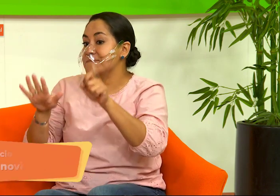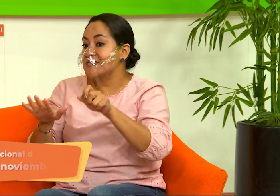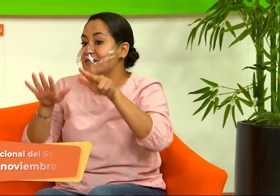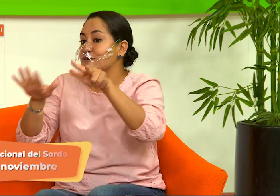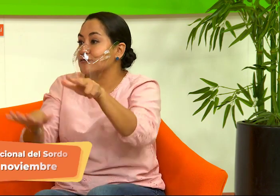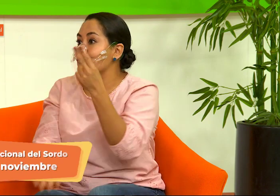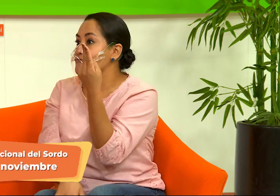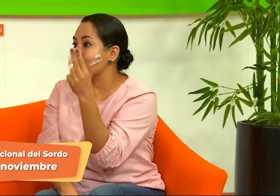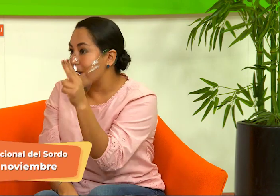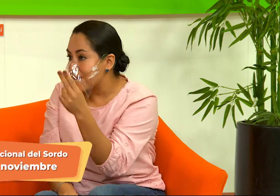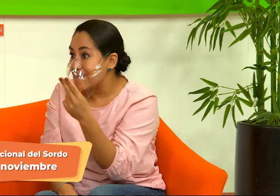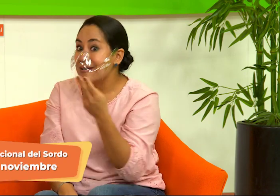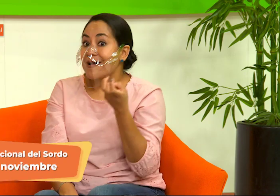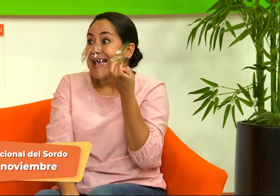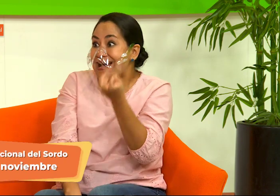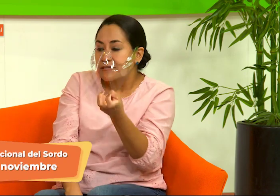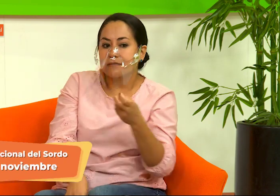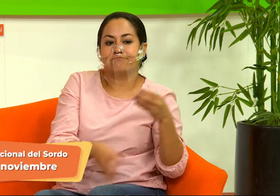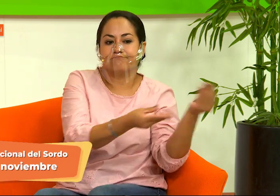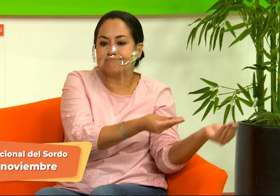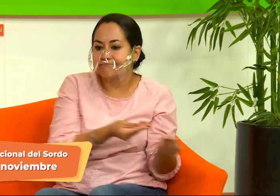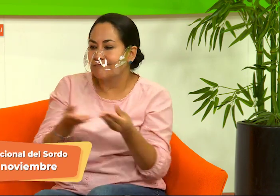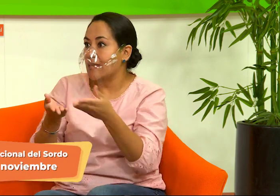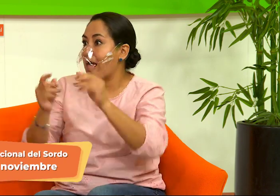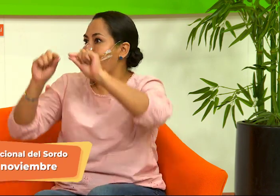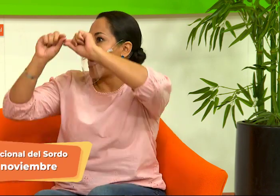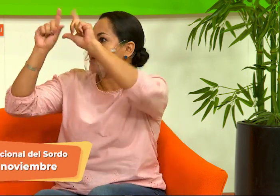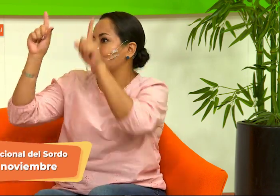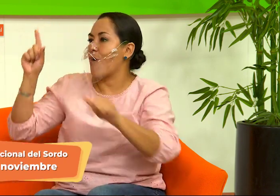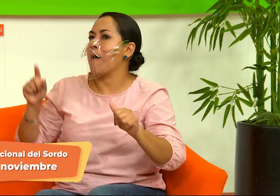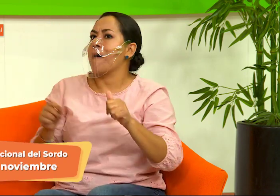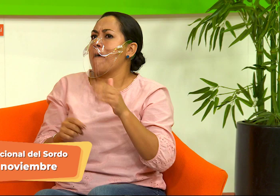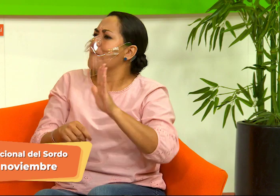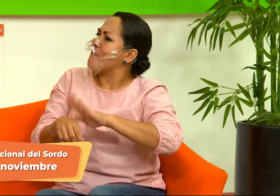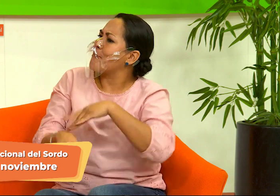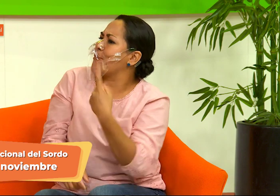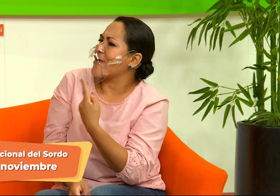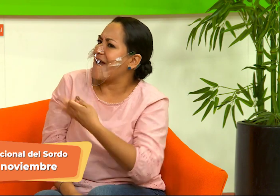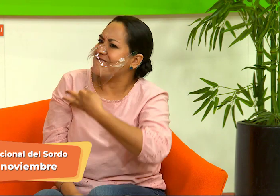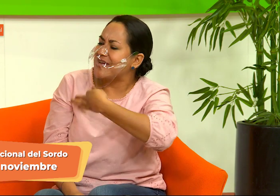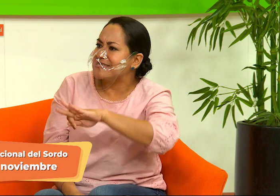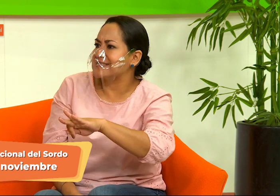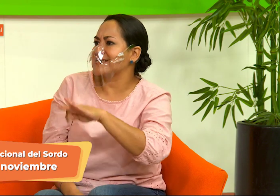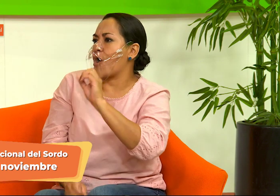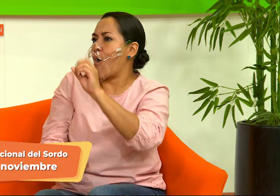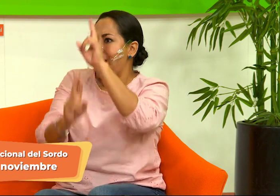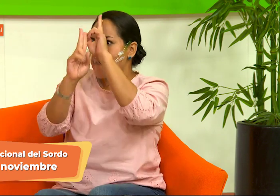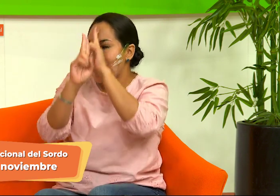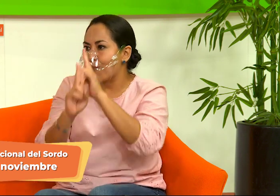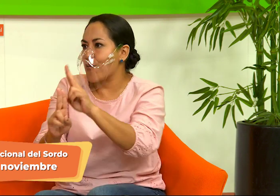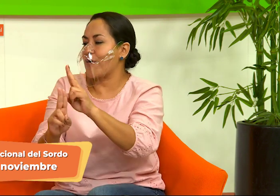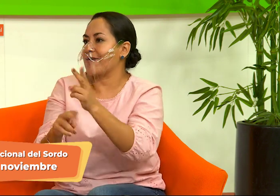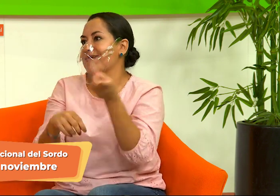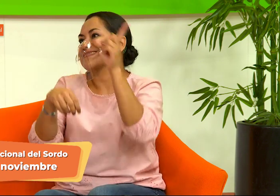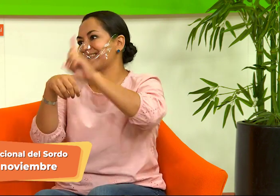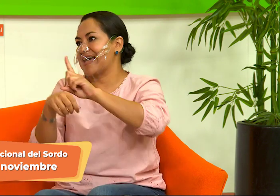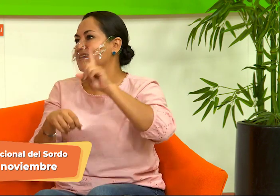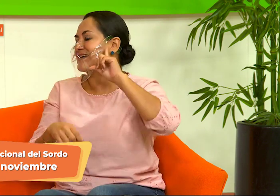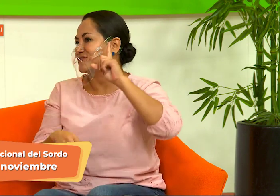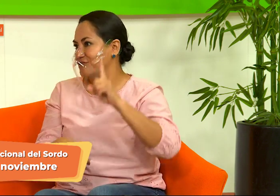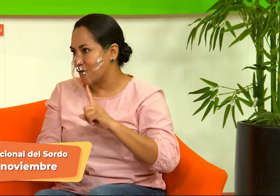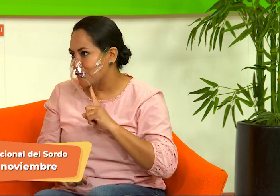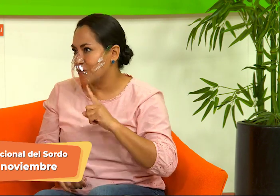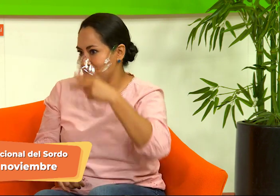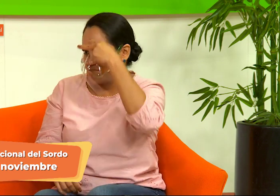Tenemos un Día Nacional del Sordo, que es el 28 de noviembre. Entonces, eso lo llevamos al aula, les explicamos por qué conmemoramos ese